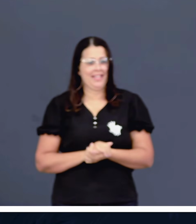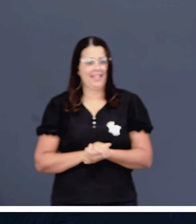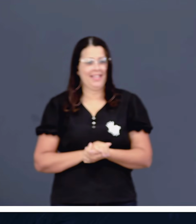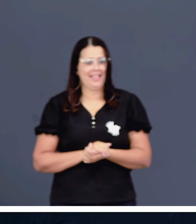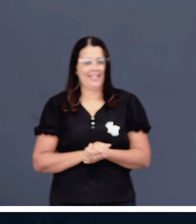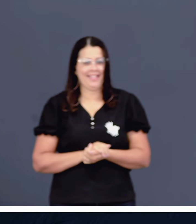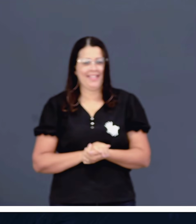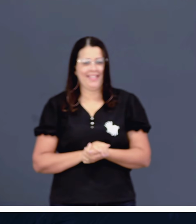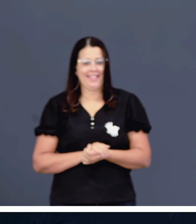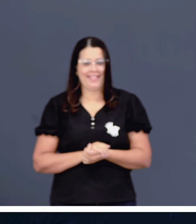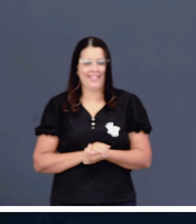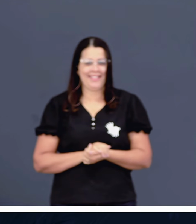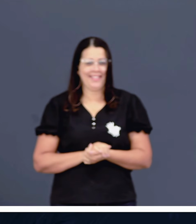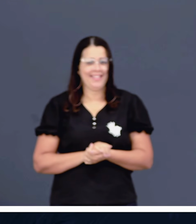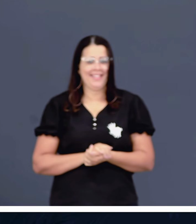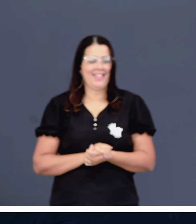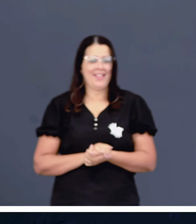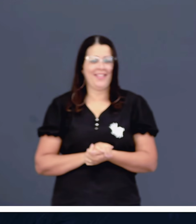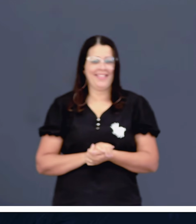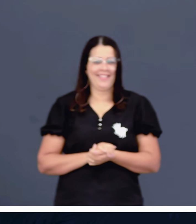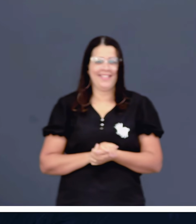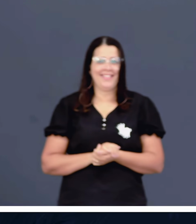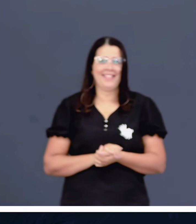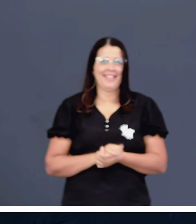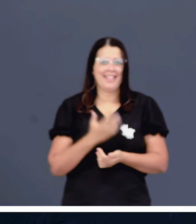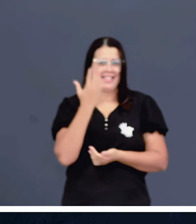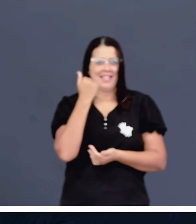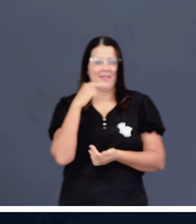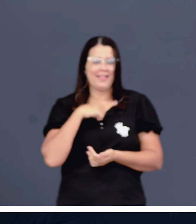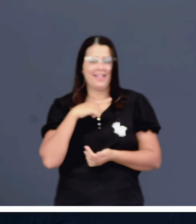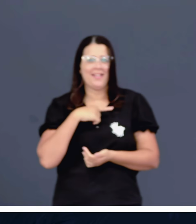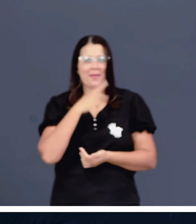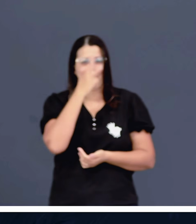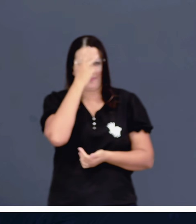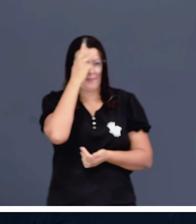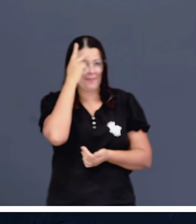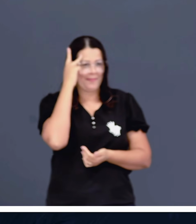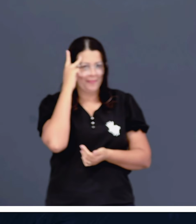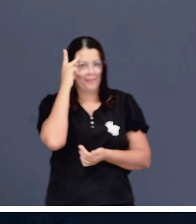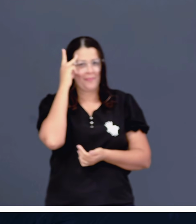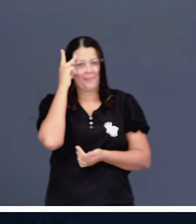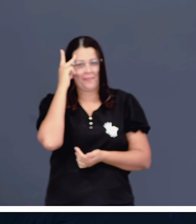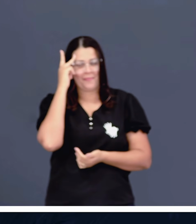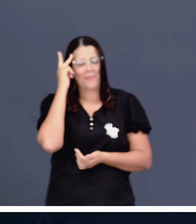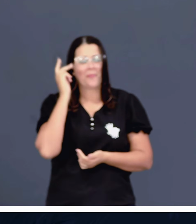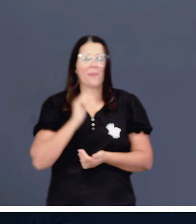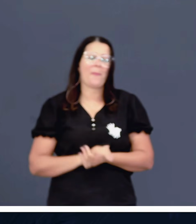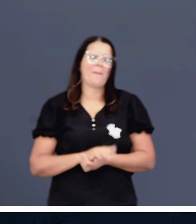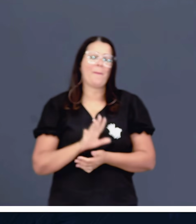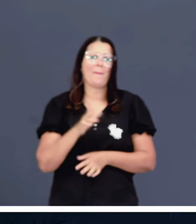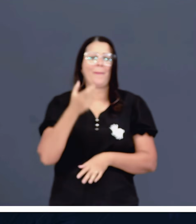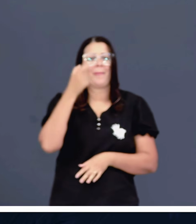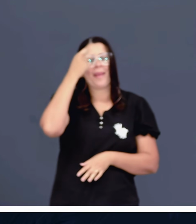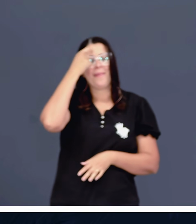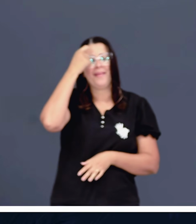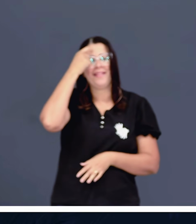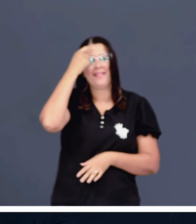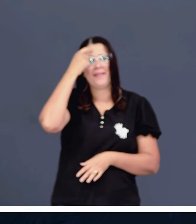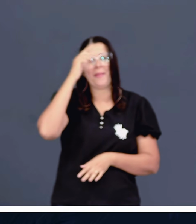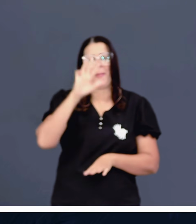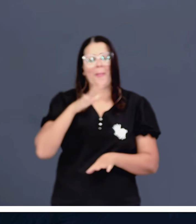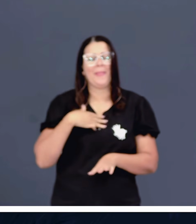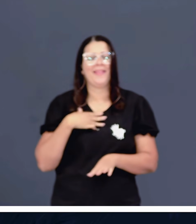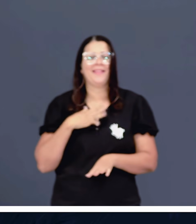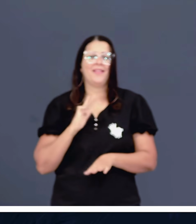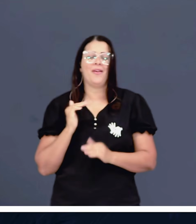vivendo aquilo regrado durante muito tempo. Mas sabia que tem pessoas que condicionou a mente para isso? A viver só o